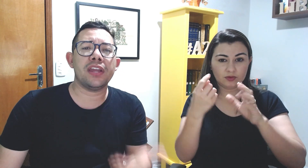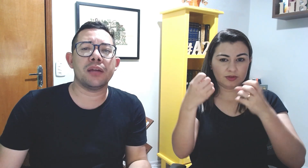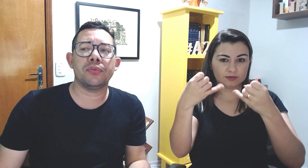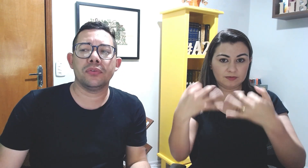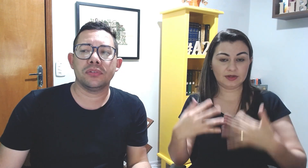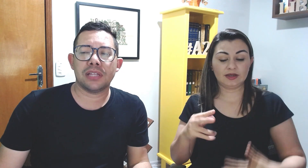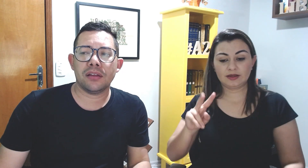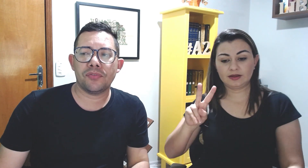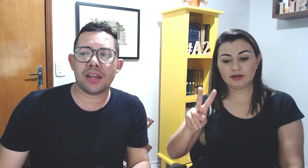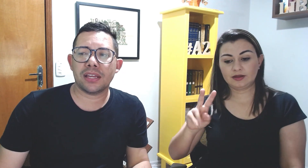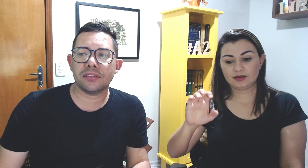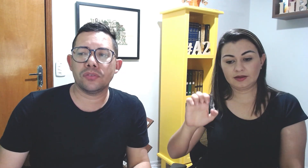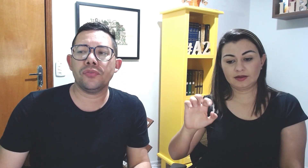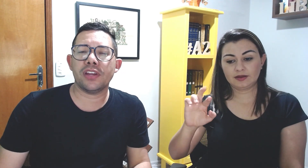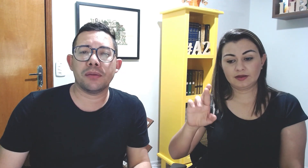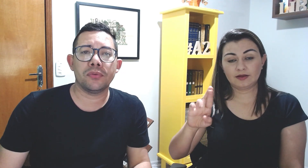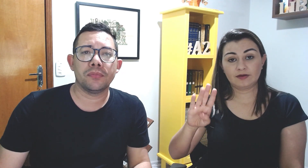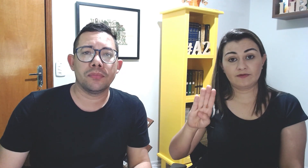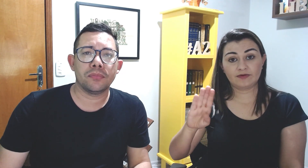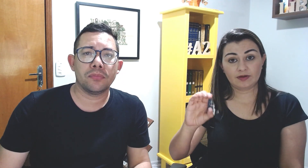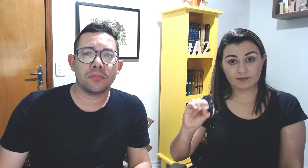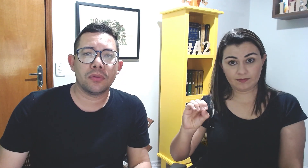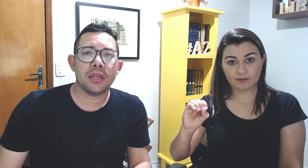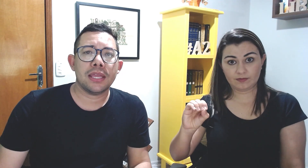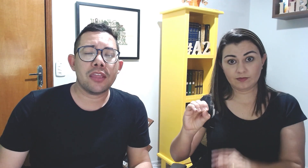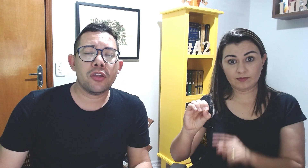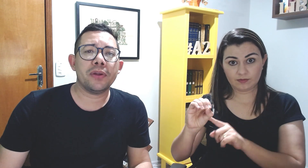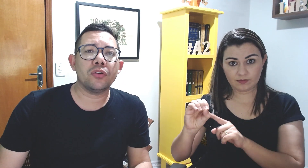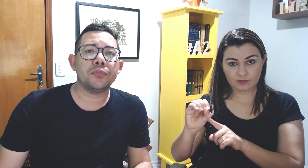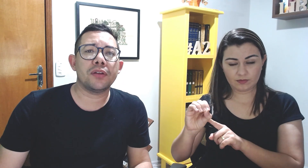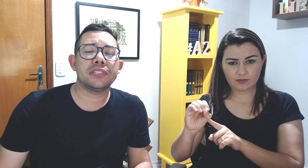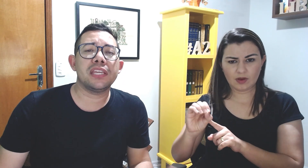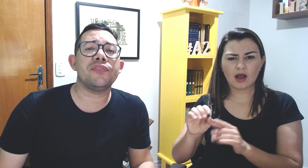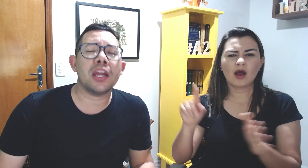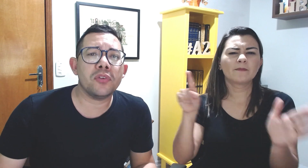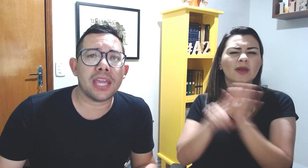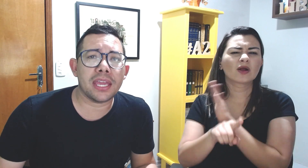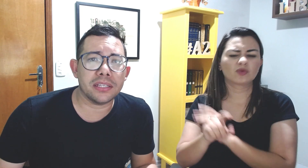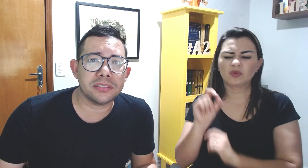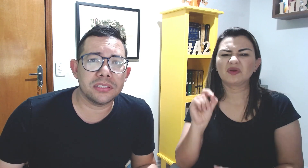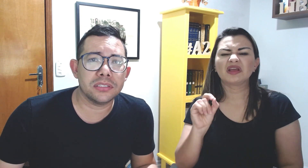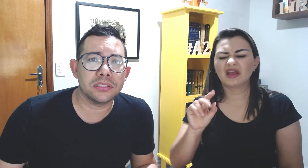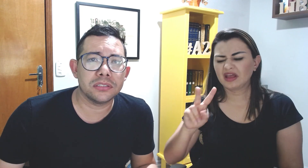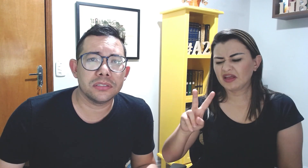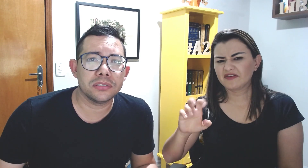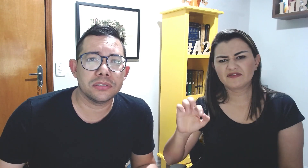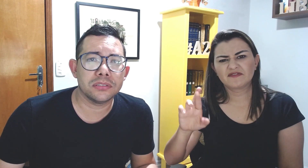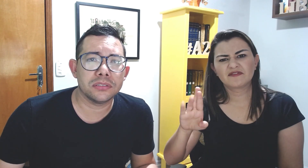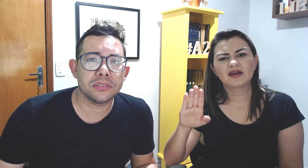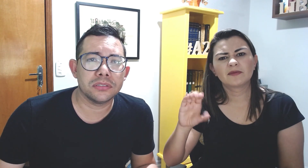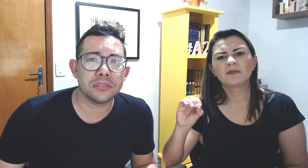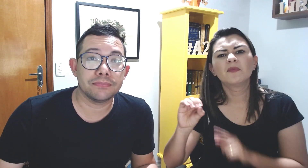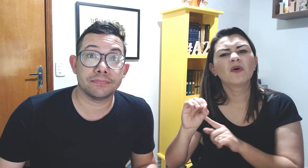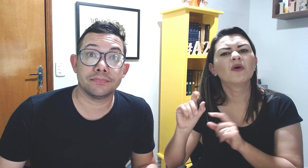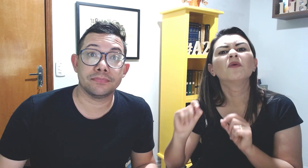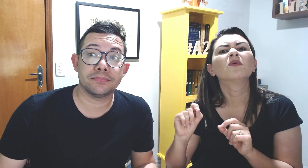do verbo, tá? Fala a questão do verbo. E aí eu pergunto para você, que verbo que é esse?